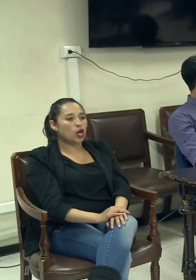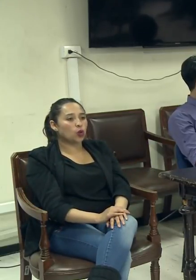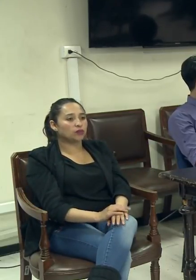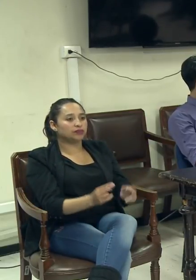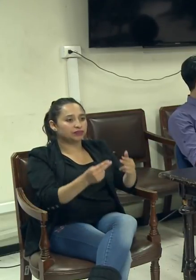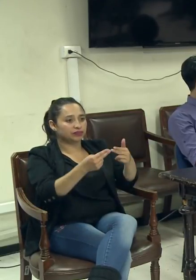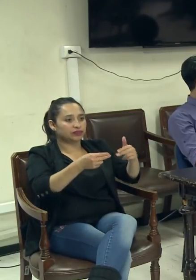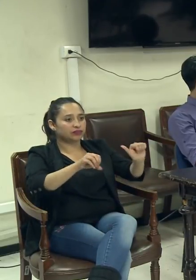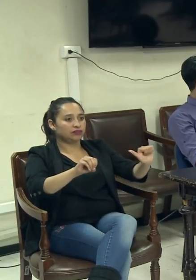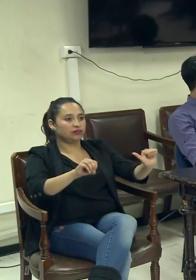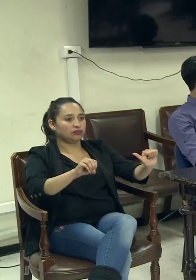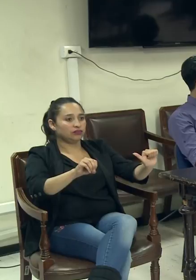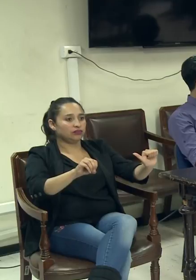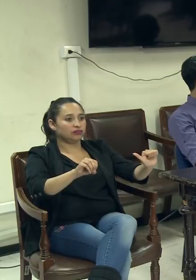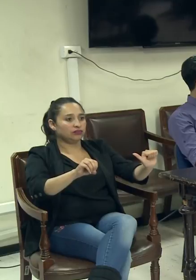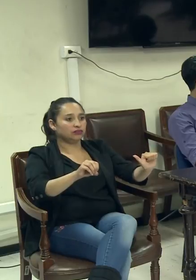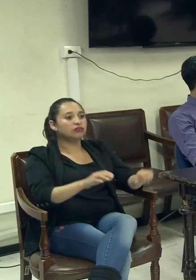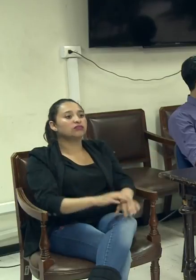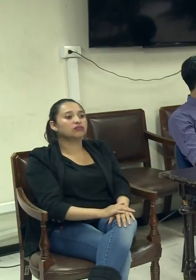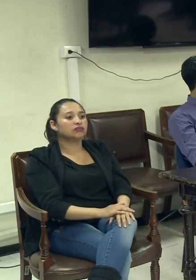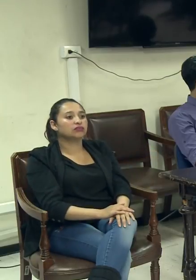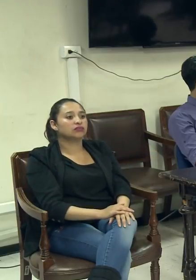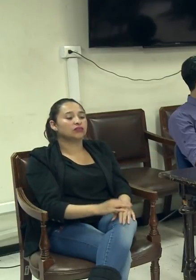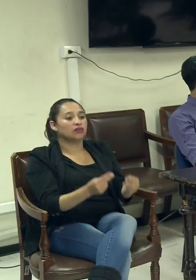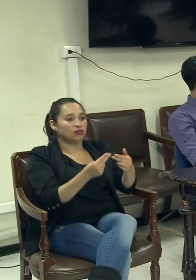el espacio de juego era uno solo.